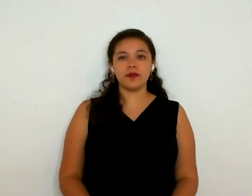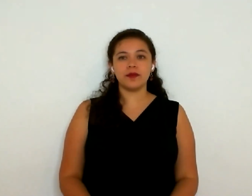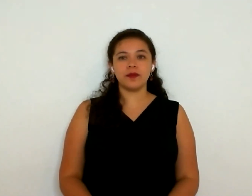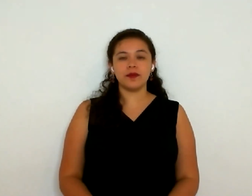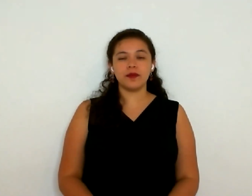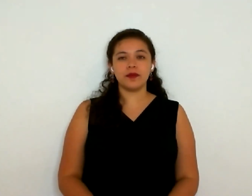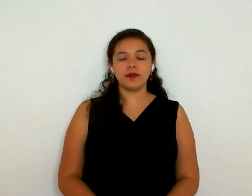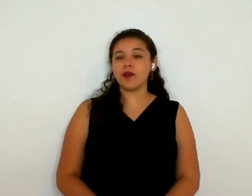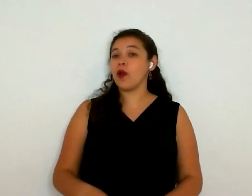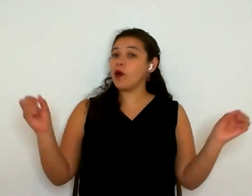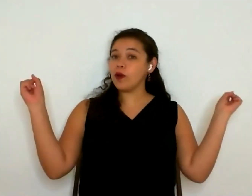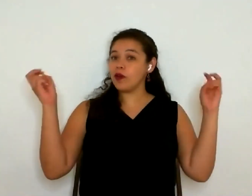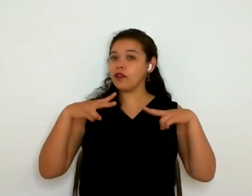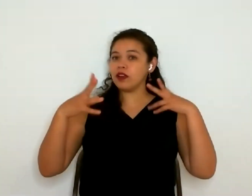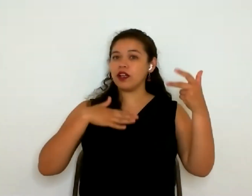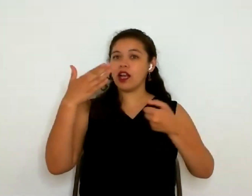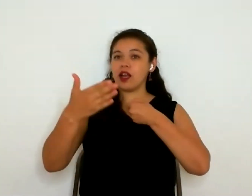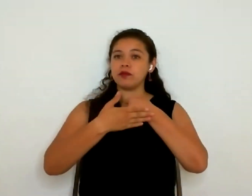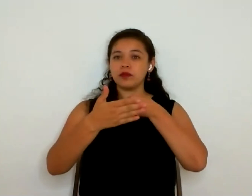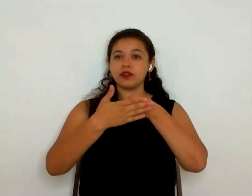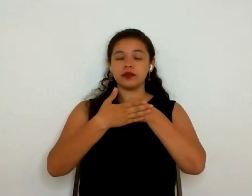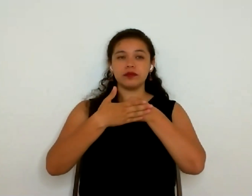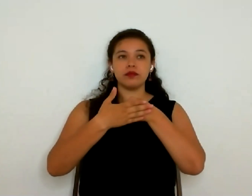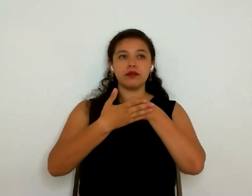nos vemos entonces la próxima sesión